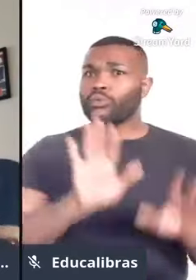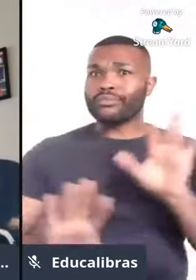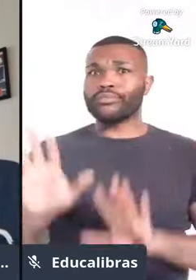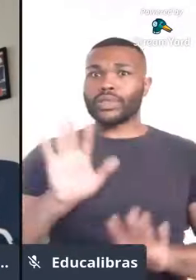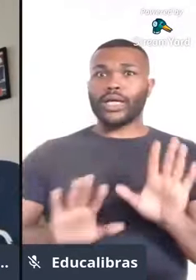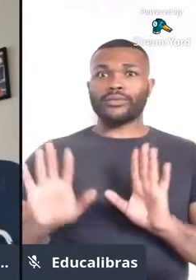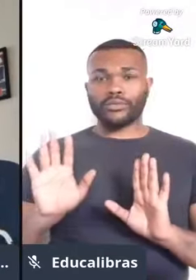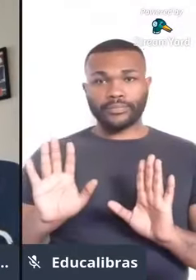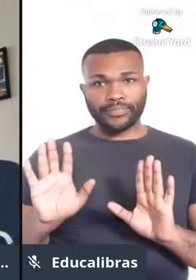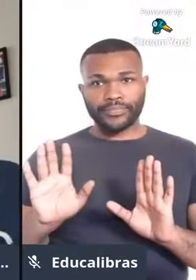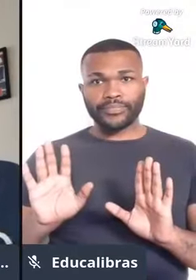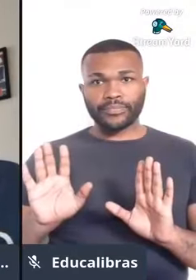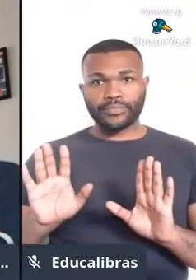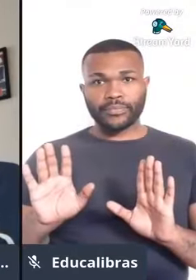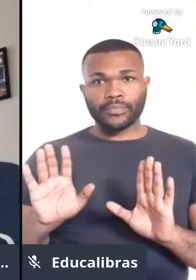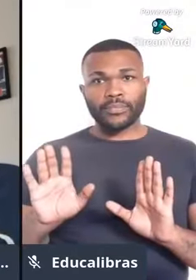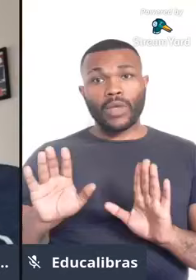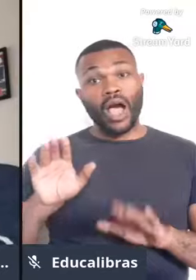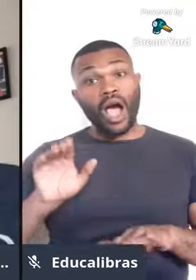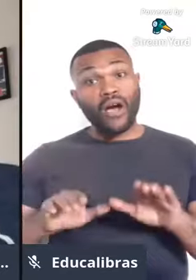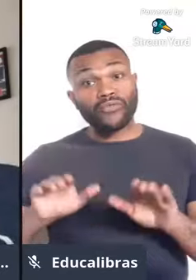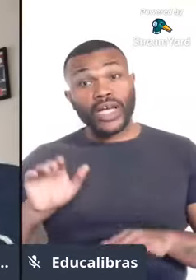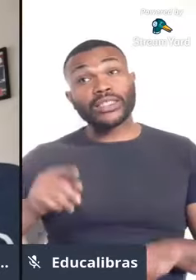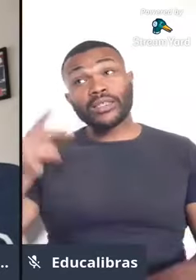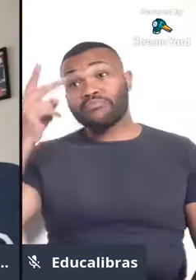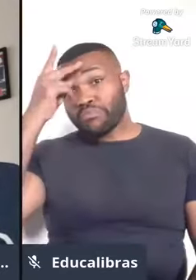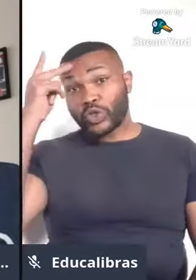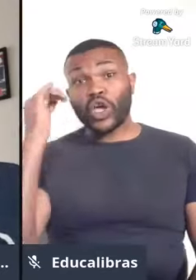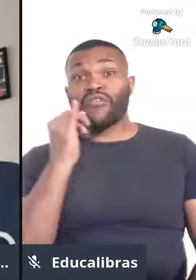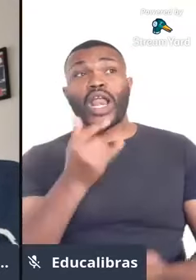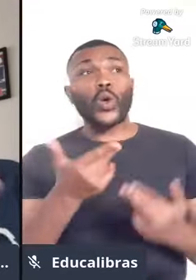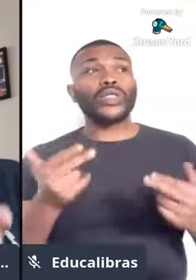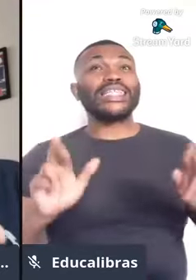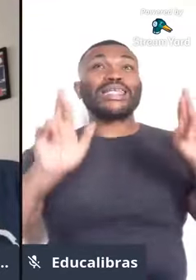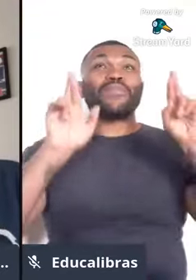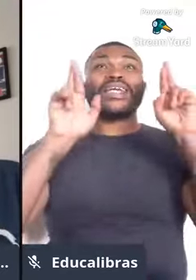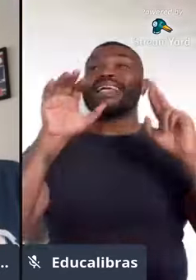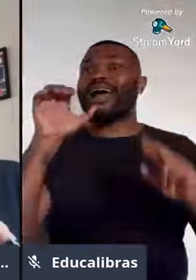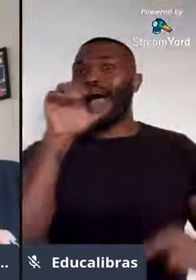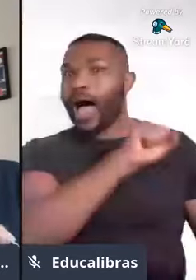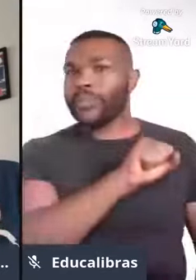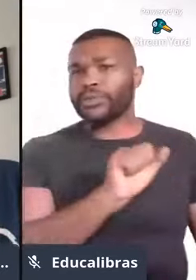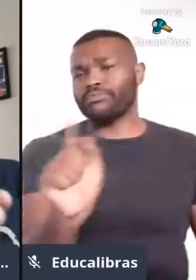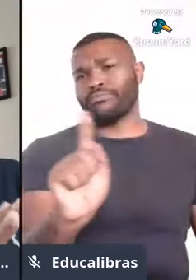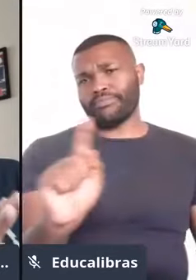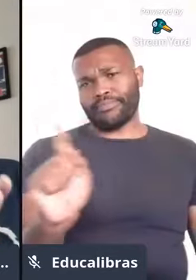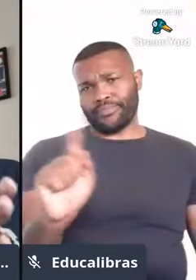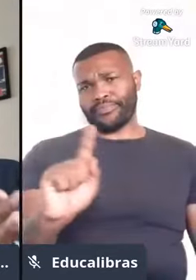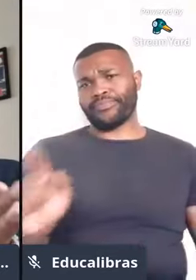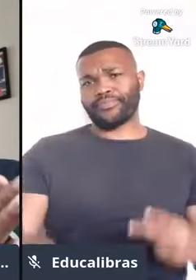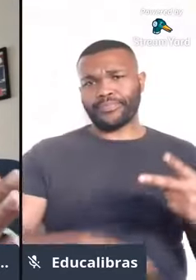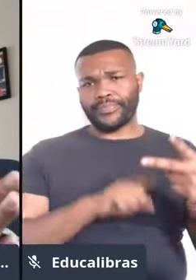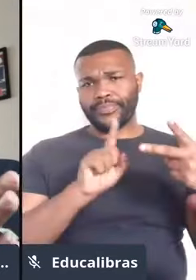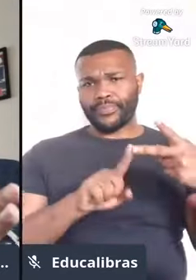a criação de falsas esperanças imediatas, porque essas coisas não vão acontecer assim. Esse é um ponto principal. Segunda coisa é de